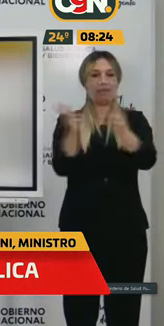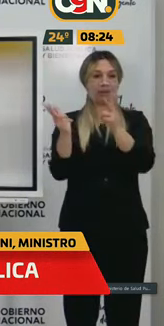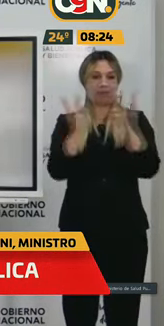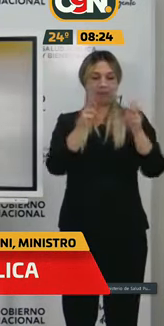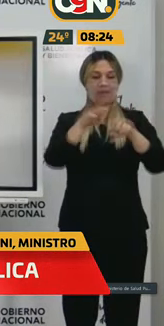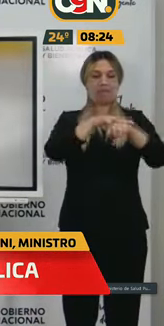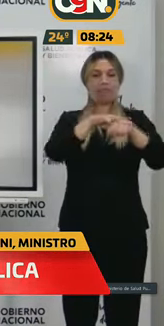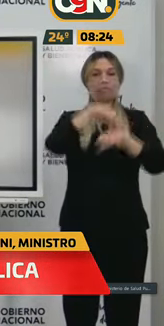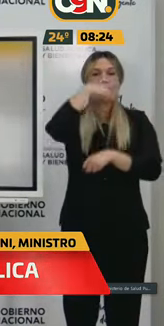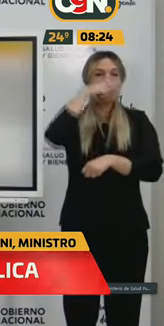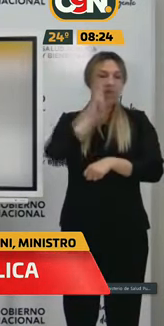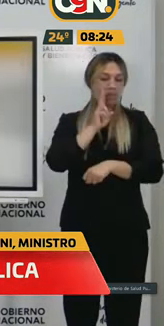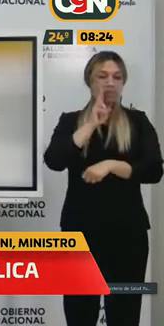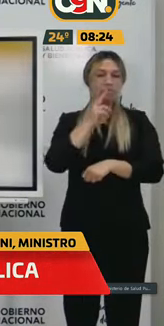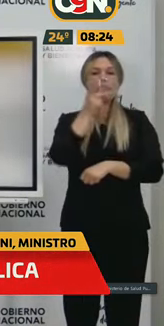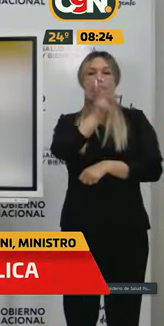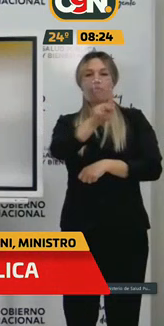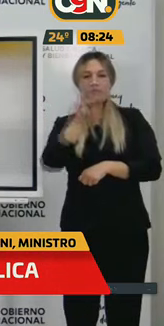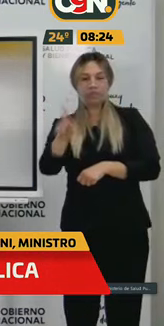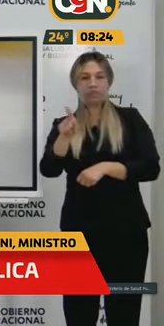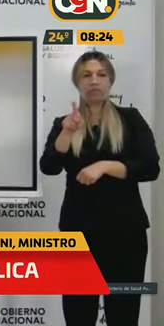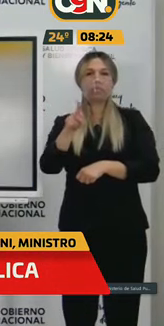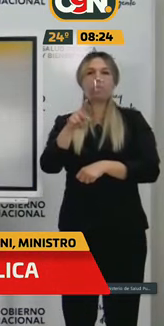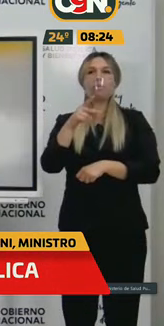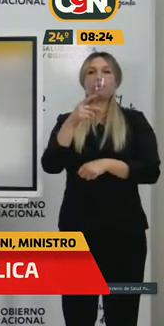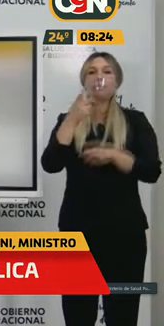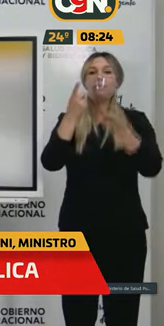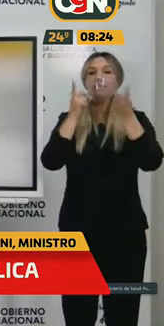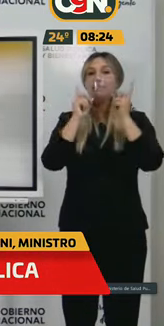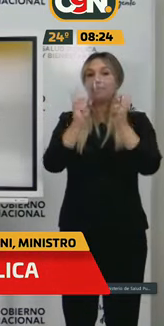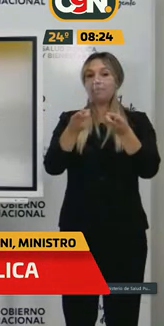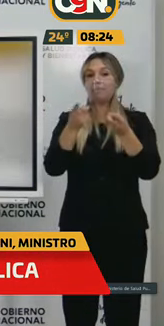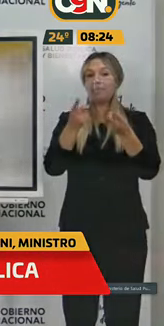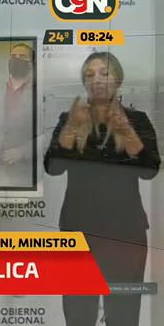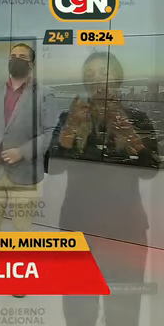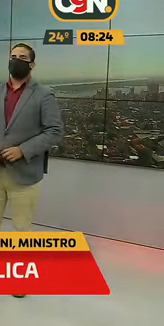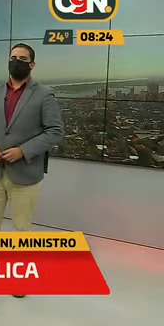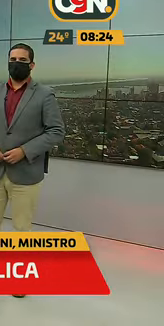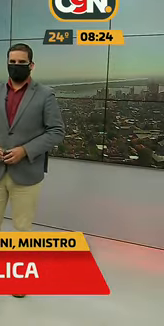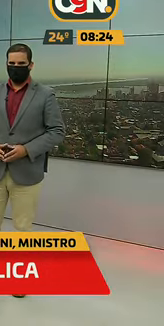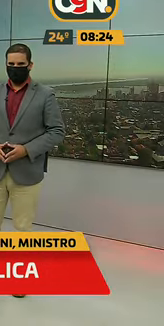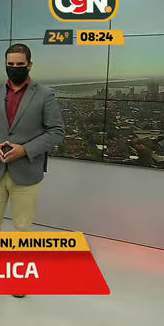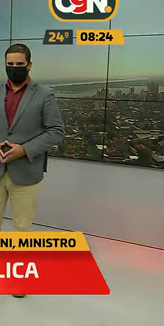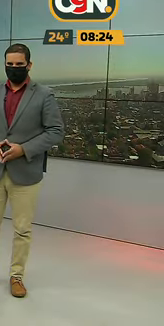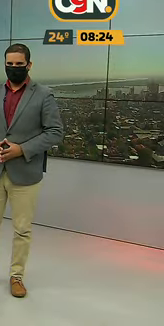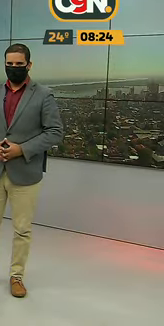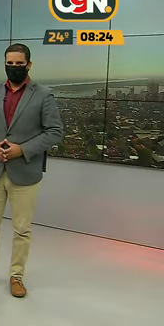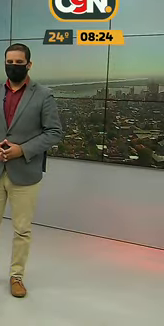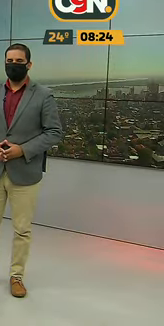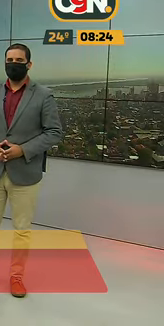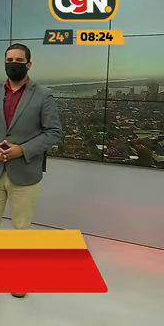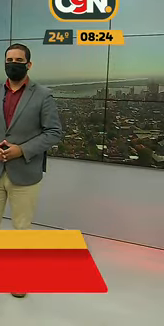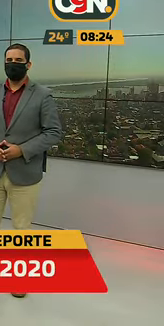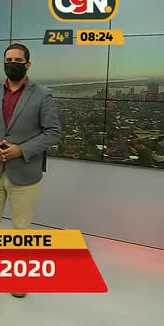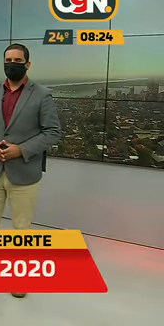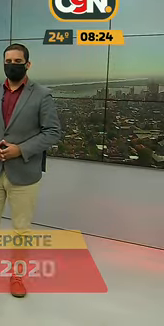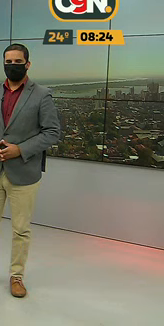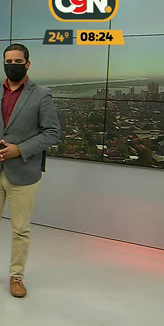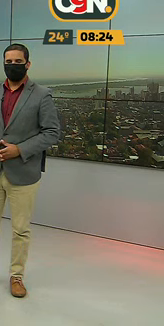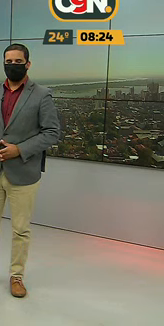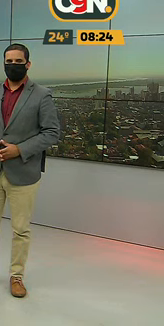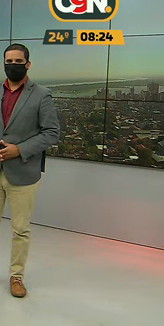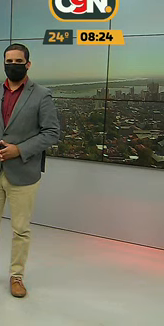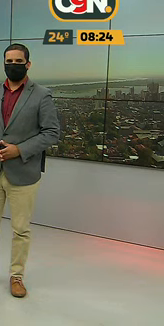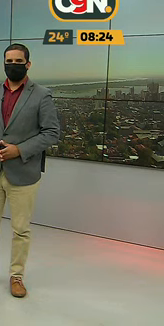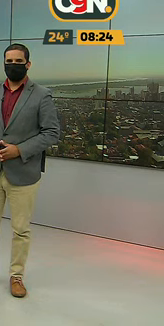Ministerio de Educación, con los educadores, necesitamos conversar con el sector público. Buen día a toda la teleaudiencia de Edición Matinal. En instantes